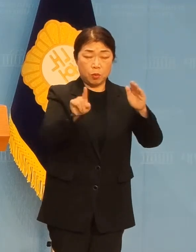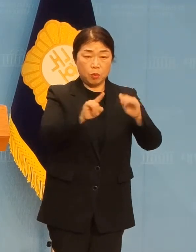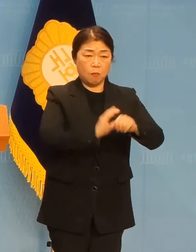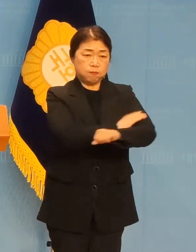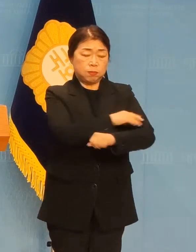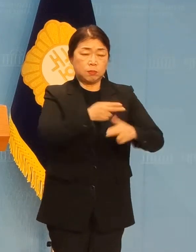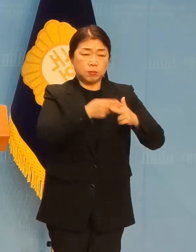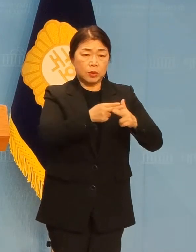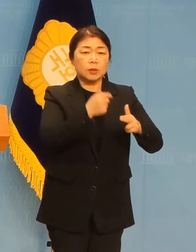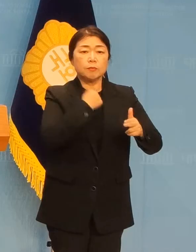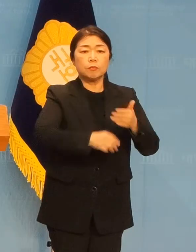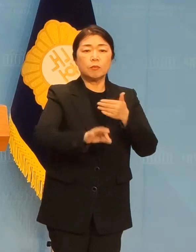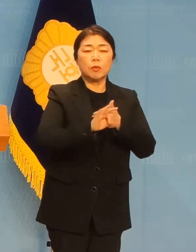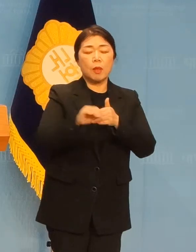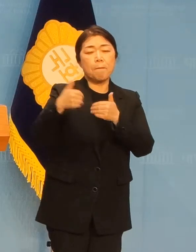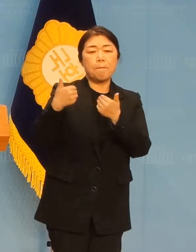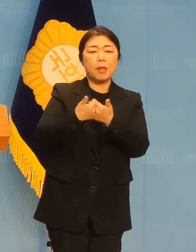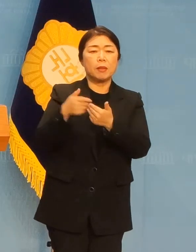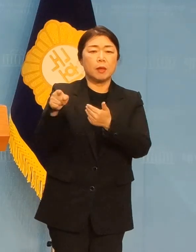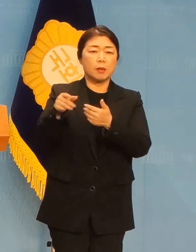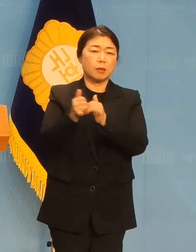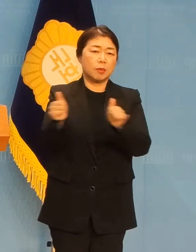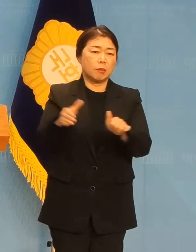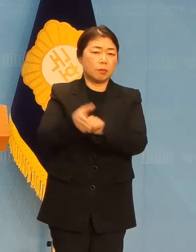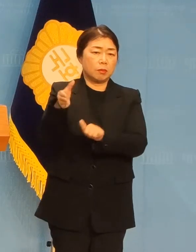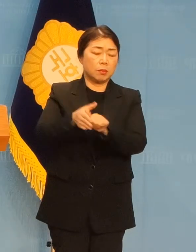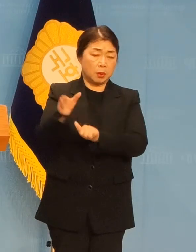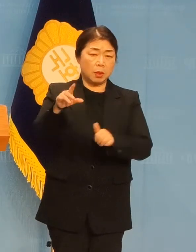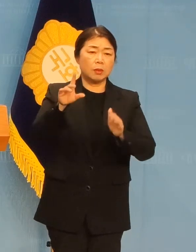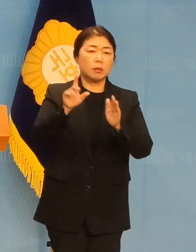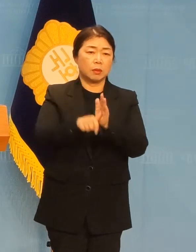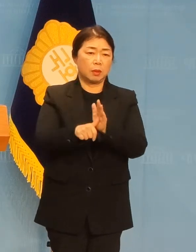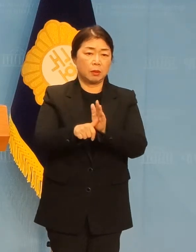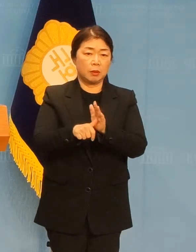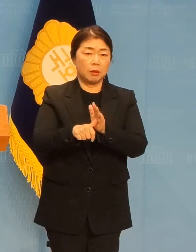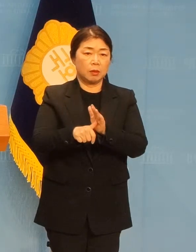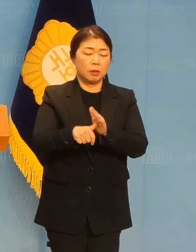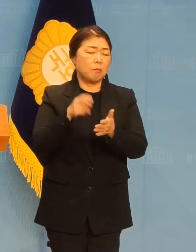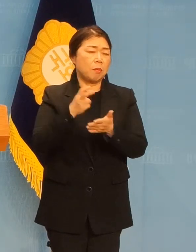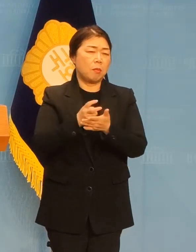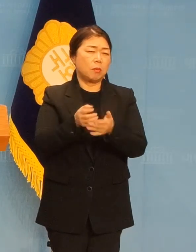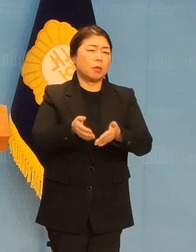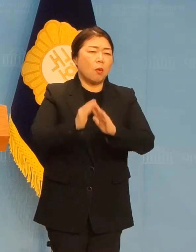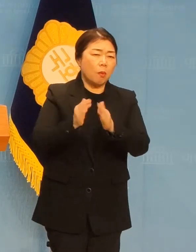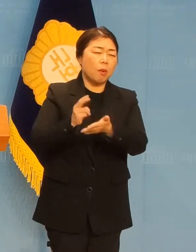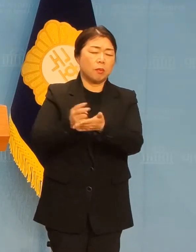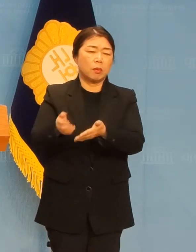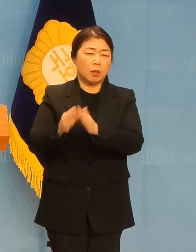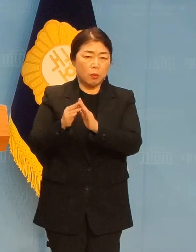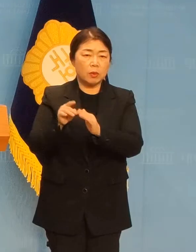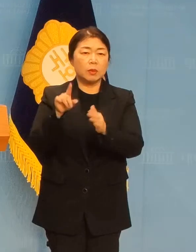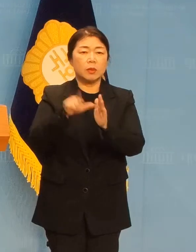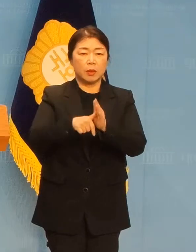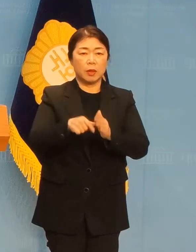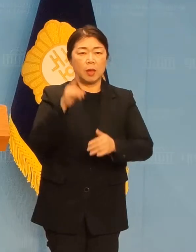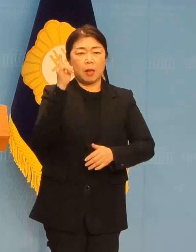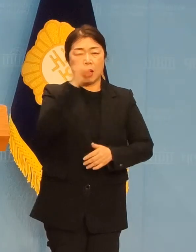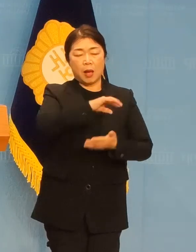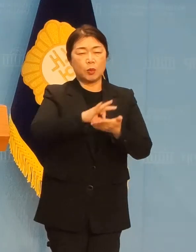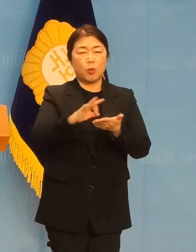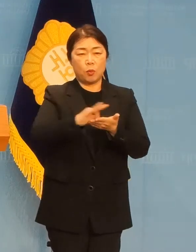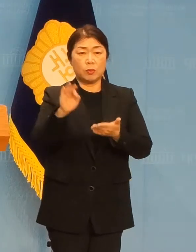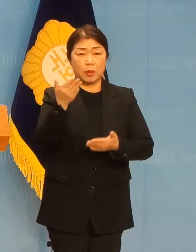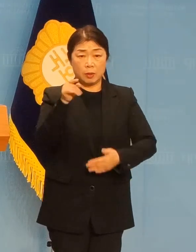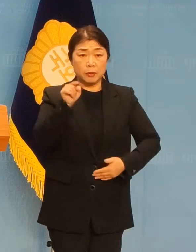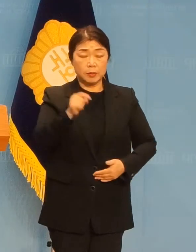권력이 반대 세력과 과거사를 청산하는 도구로 악용된 비극적 선례뿐입니다. 여기에